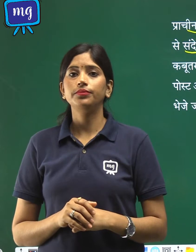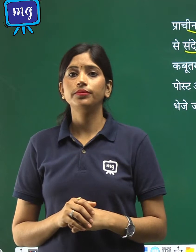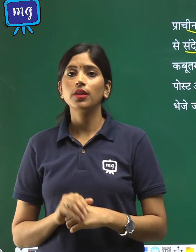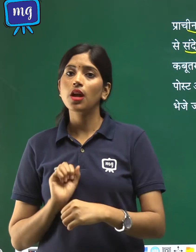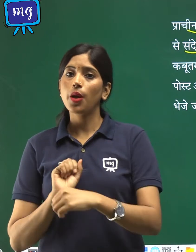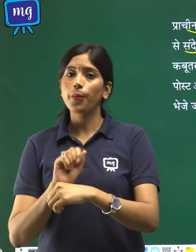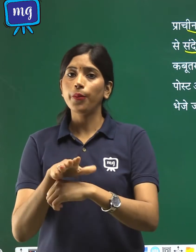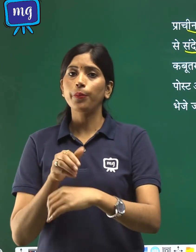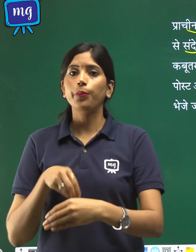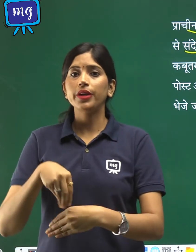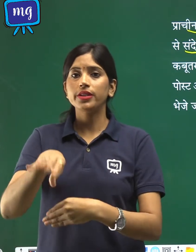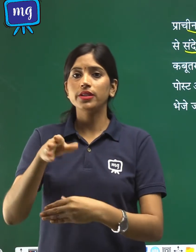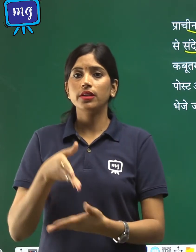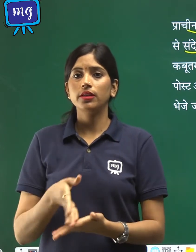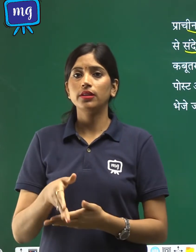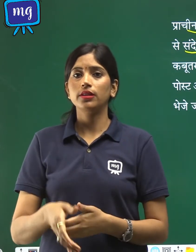भेजे जाते थे।